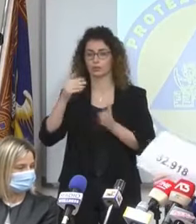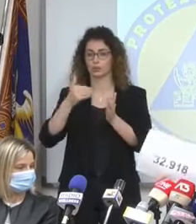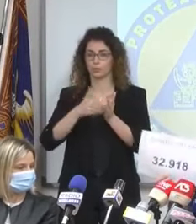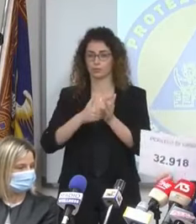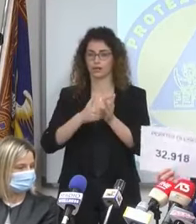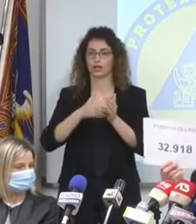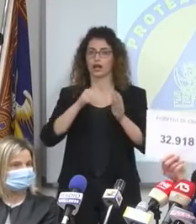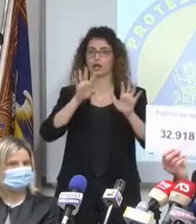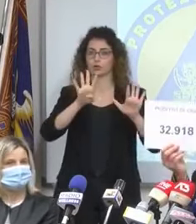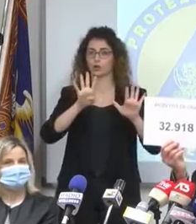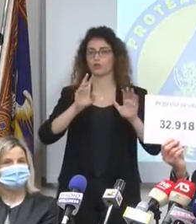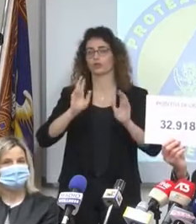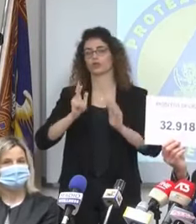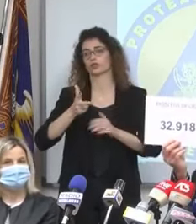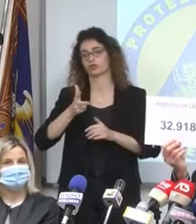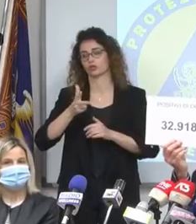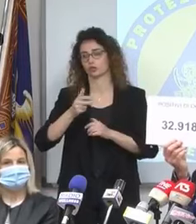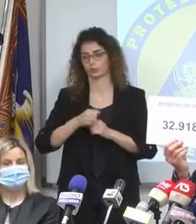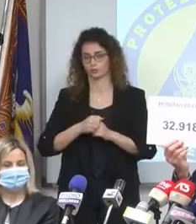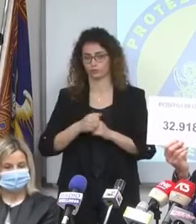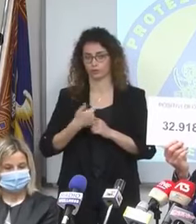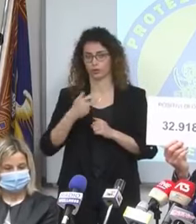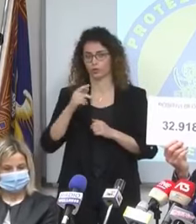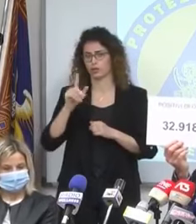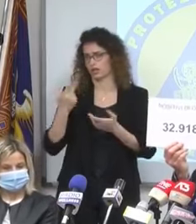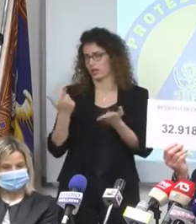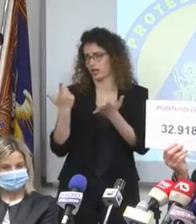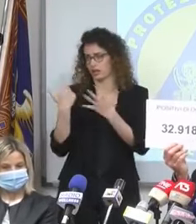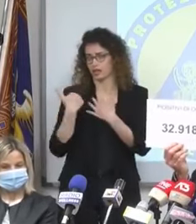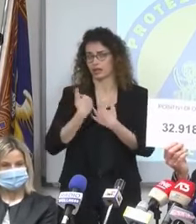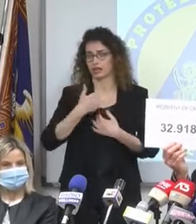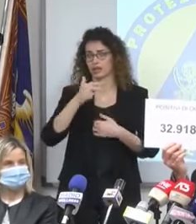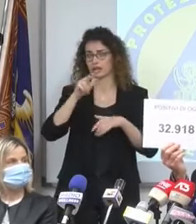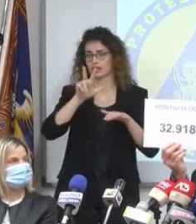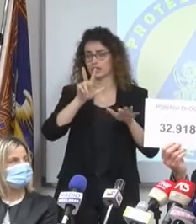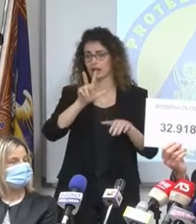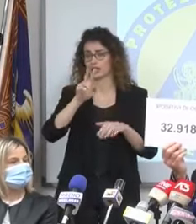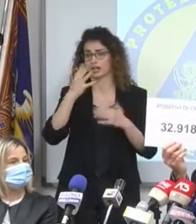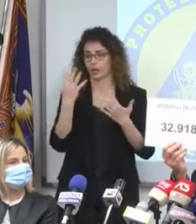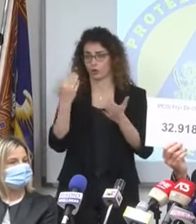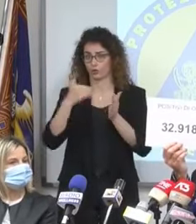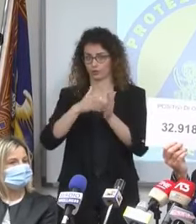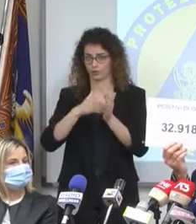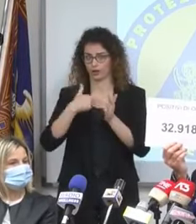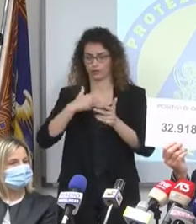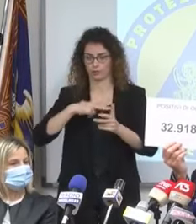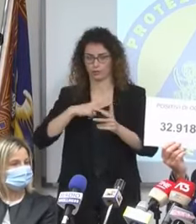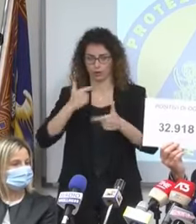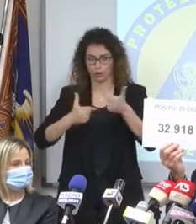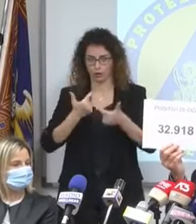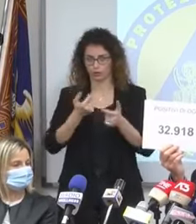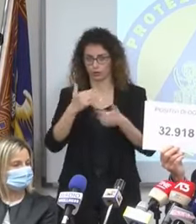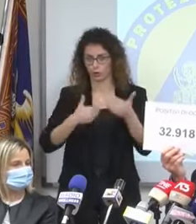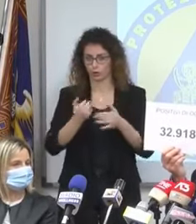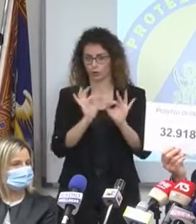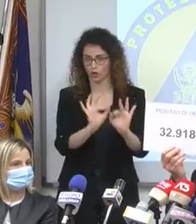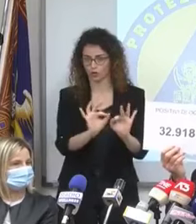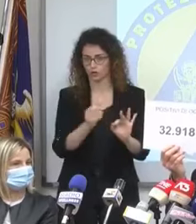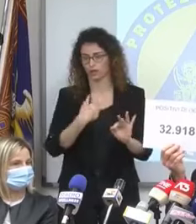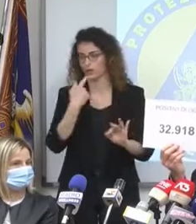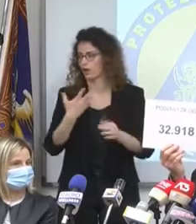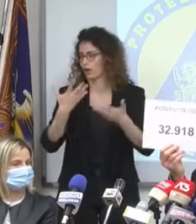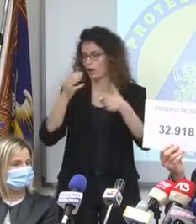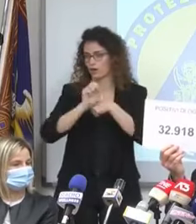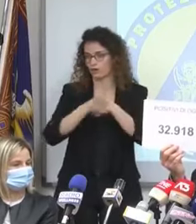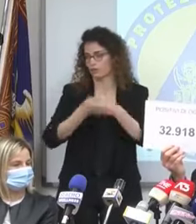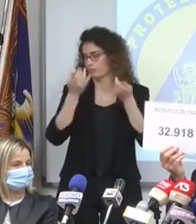32.918, una settimana fa eravamo a 39.000, io spero che questo trend continui, non vi sto dicendo che è finita,